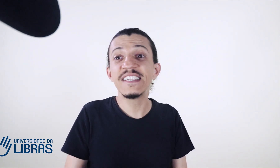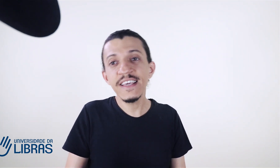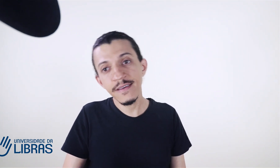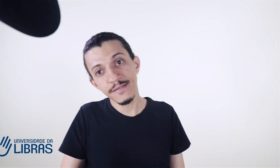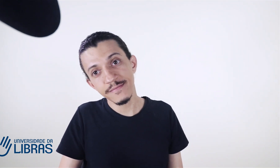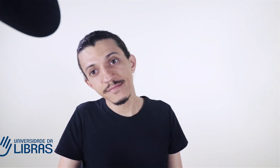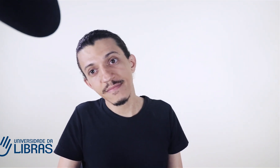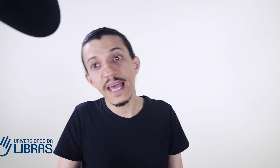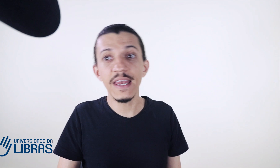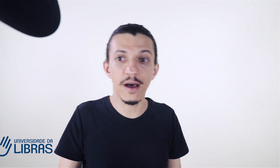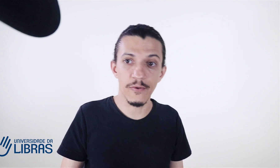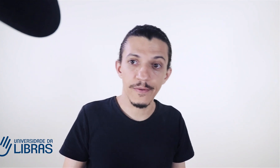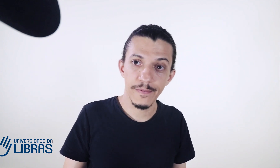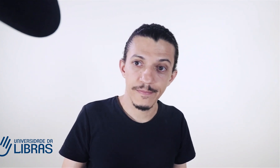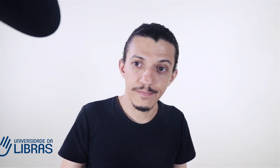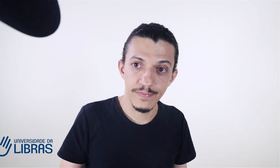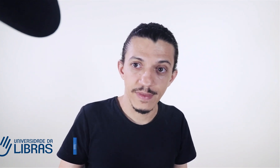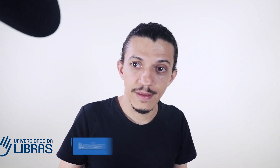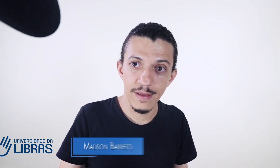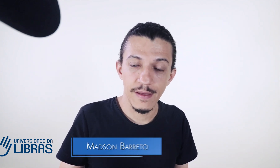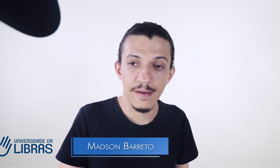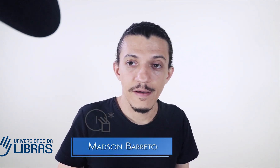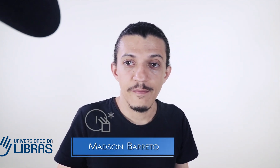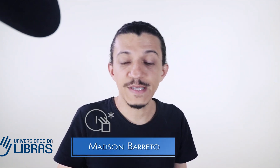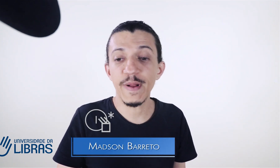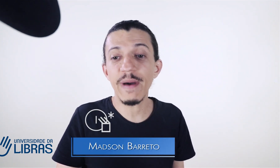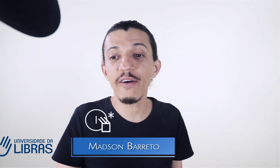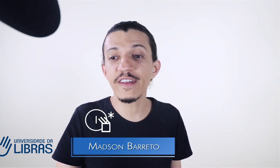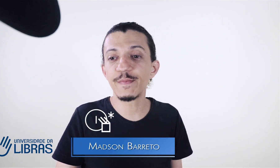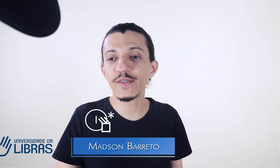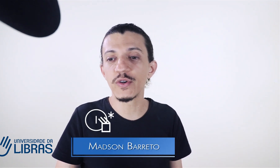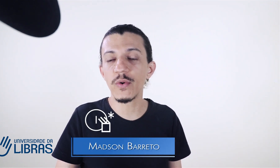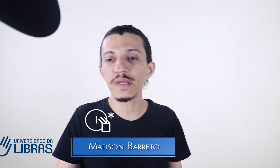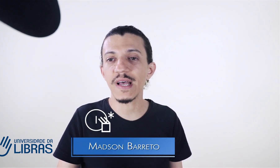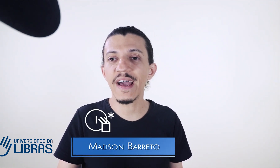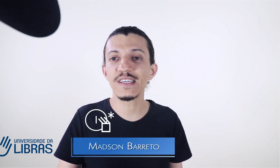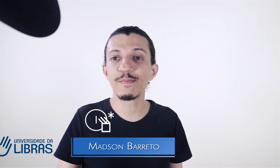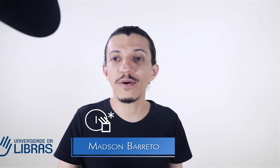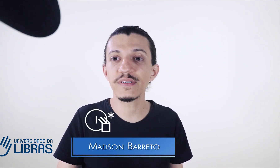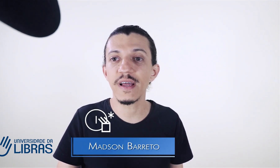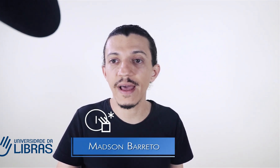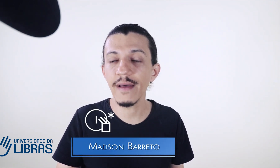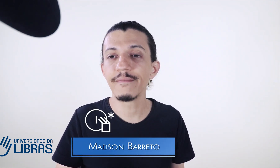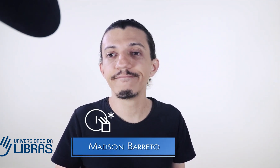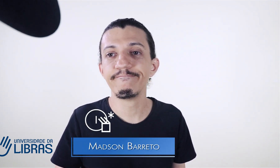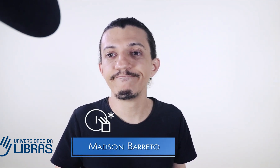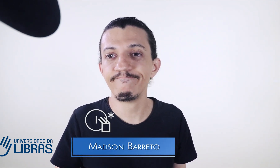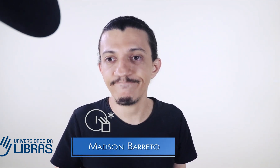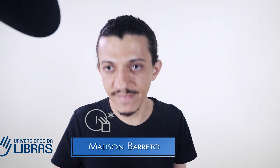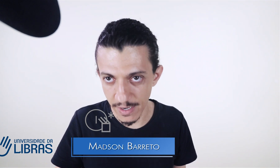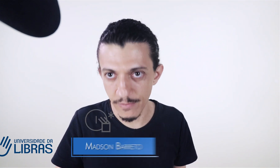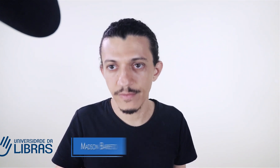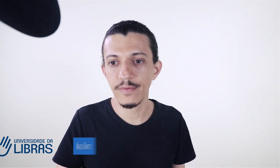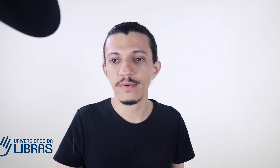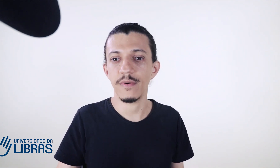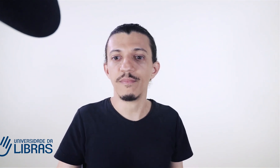Sim e não. Mas para a maioria das pessoas a resposta é não. Por